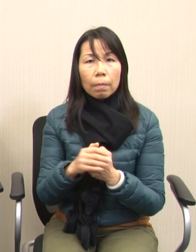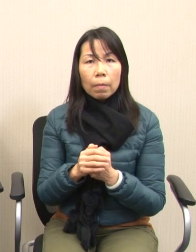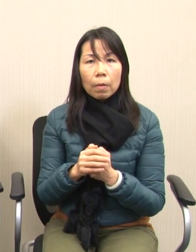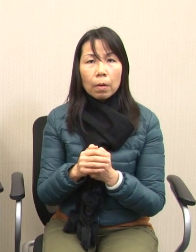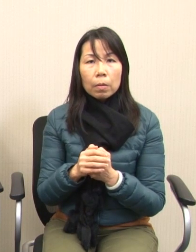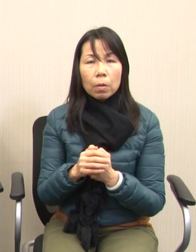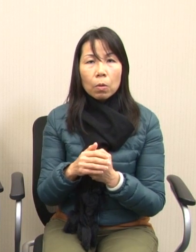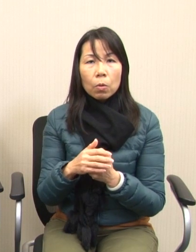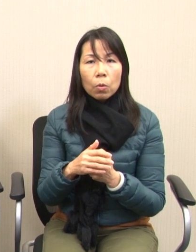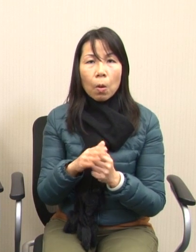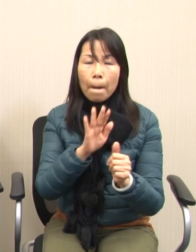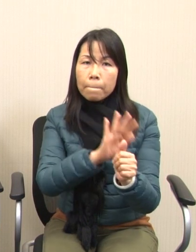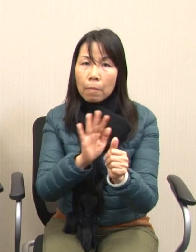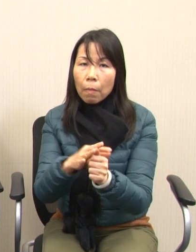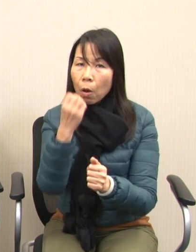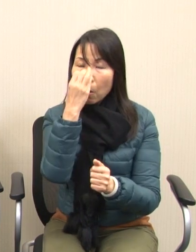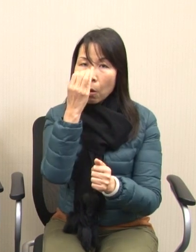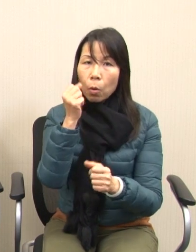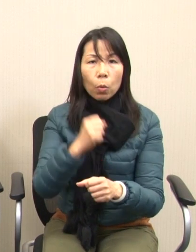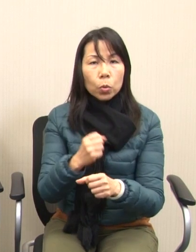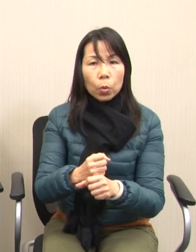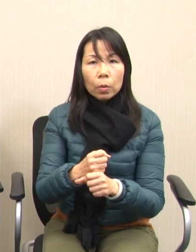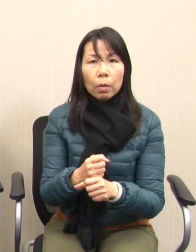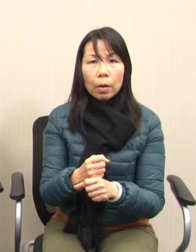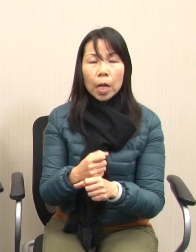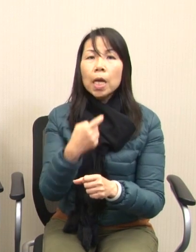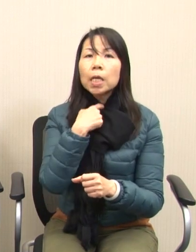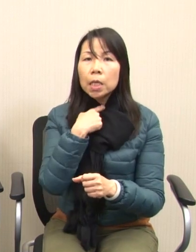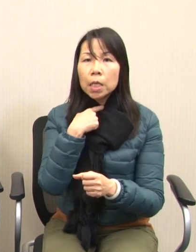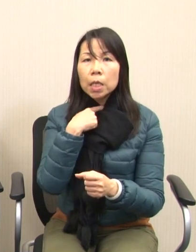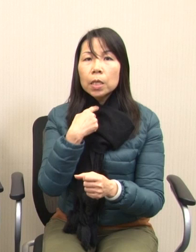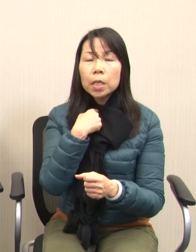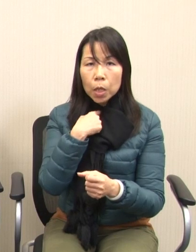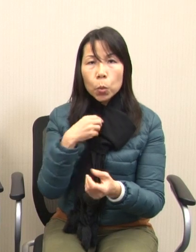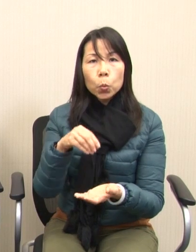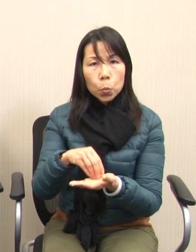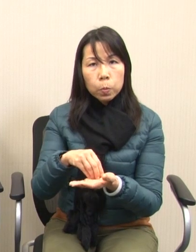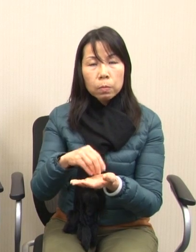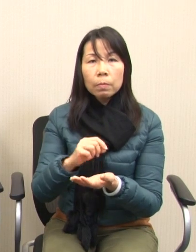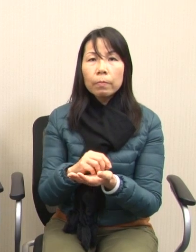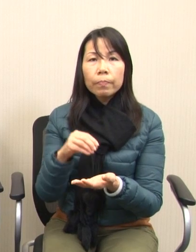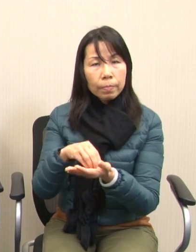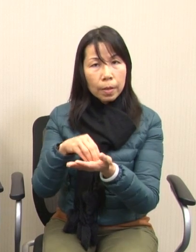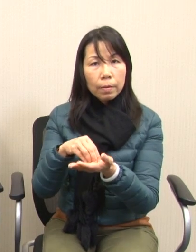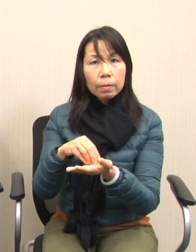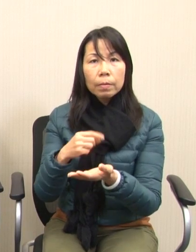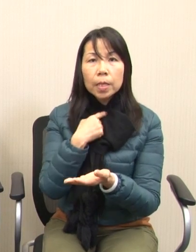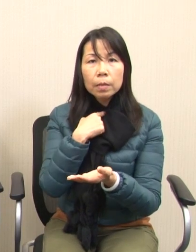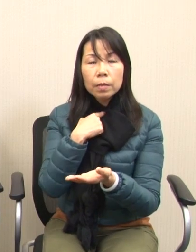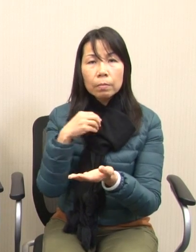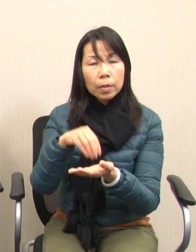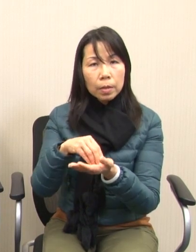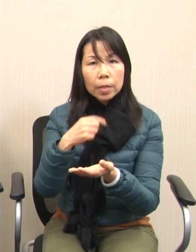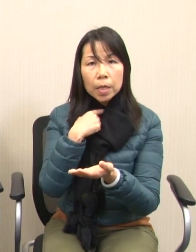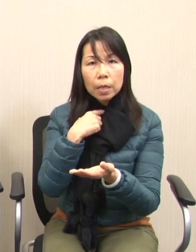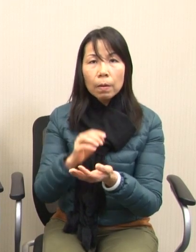港做嘢嘅時候，你係絕對、絕對、 絕對絕對絕